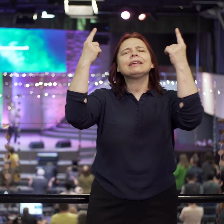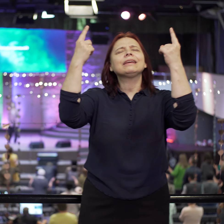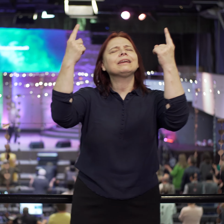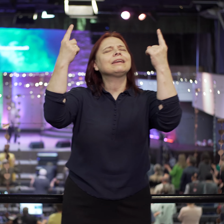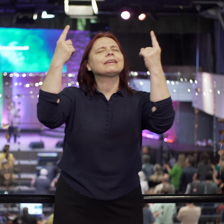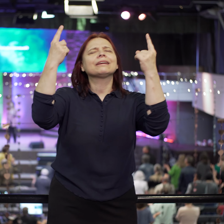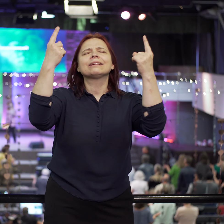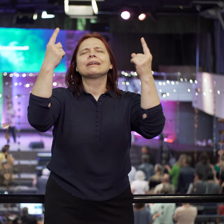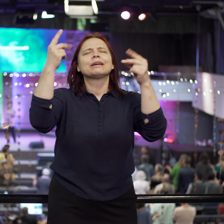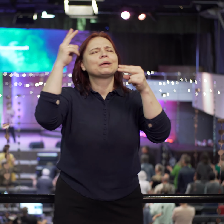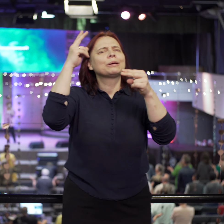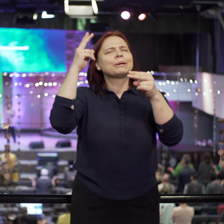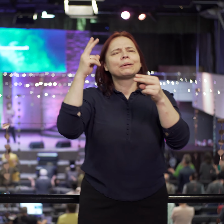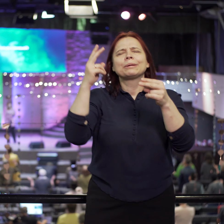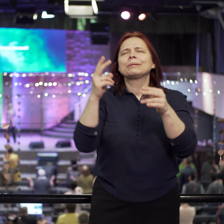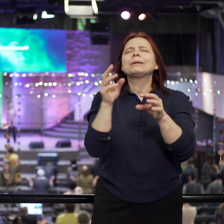великий,